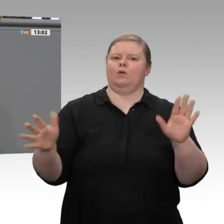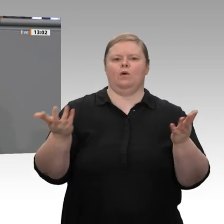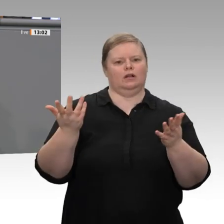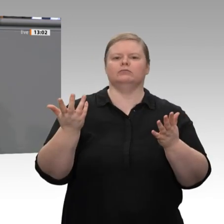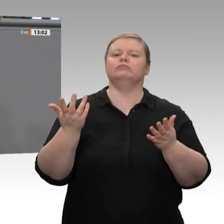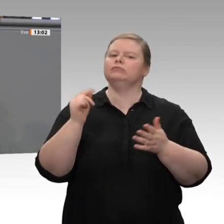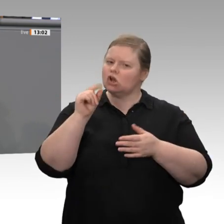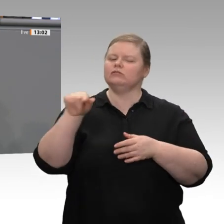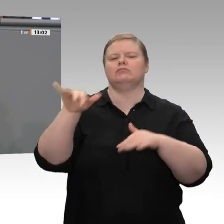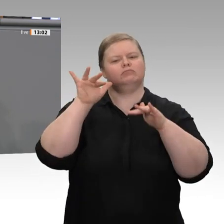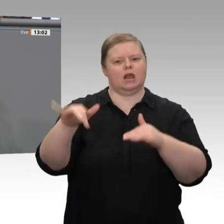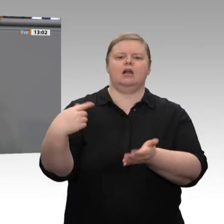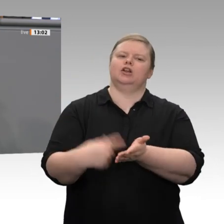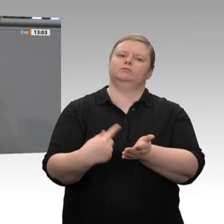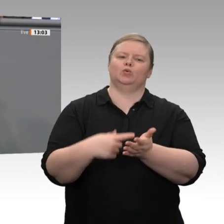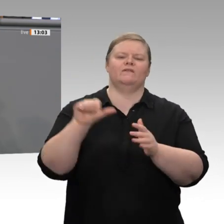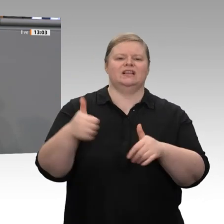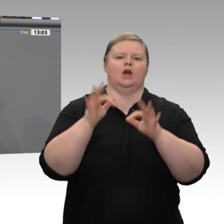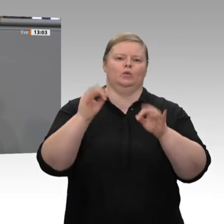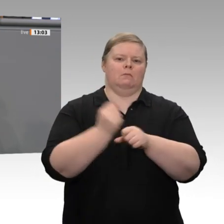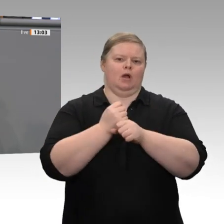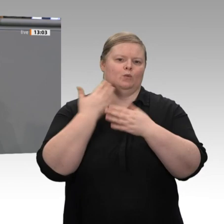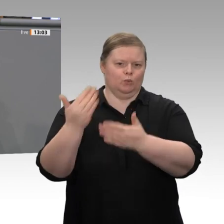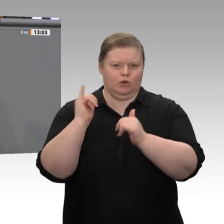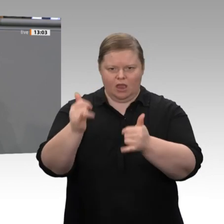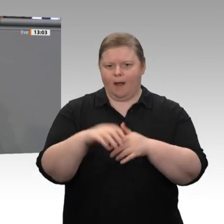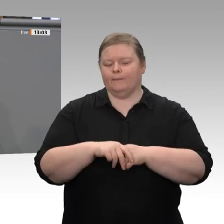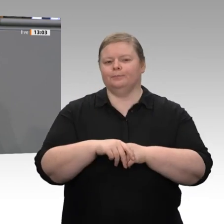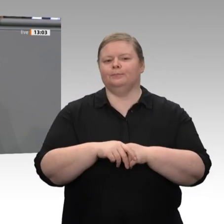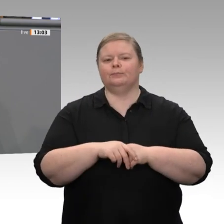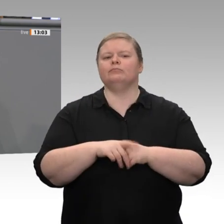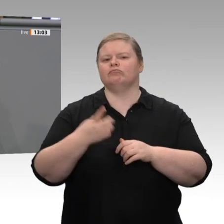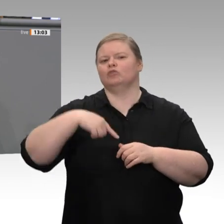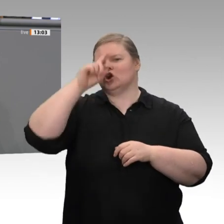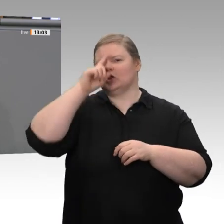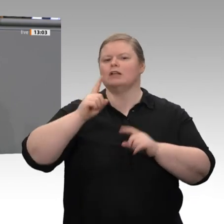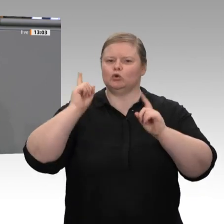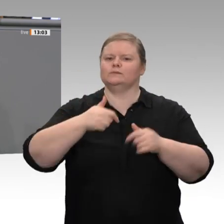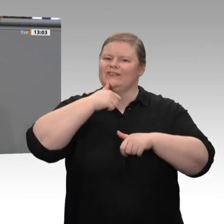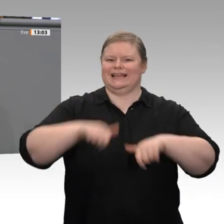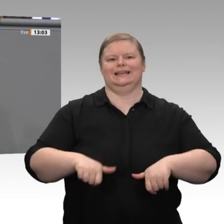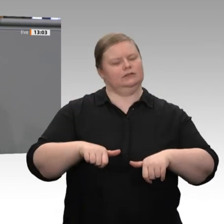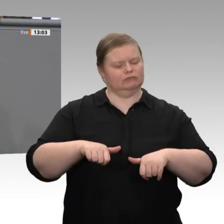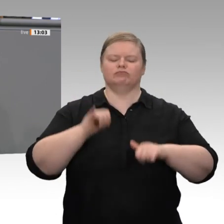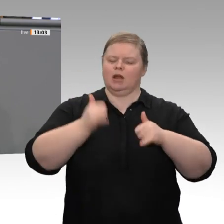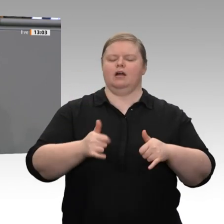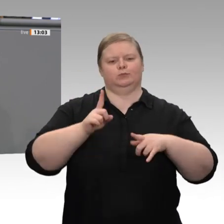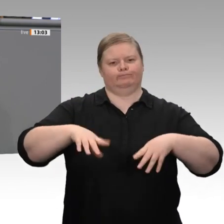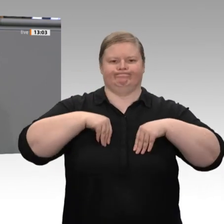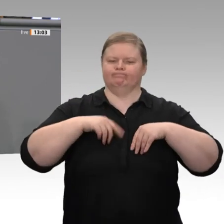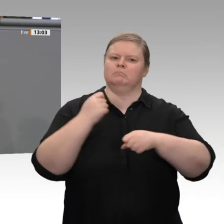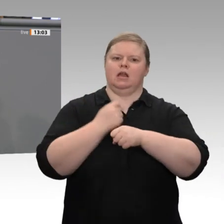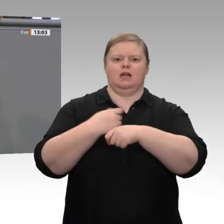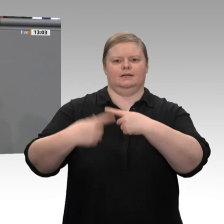Deutschland muss in die Pflicht genommen werden, ihre Einbürgerungsanträge positiv beschieden, ohne Wenn und Aber. Dass wir